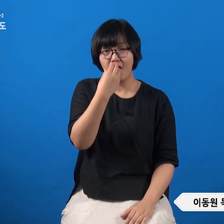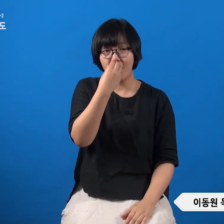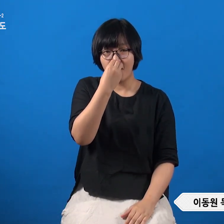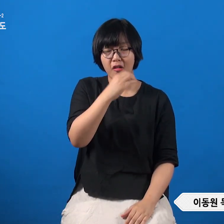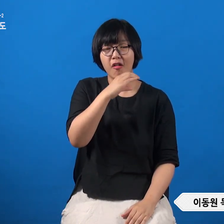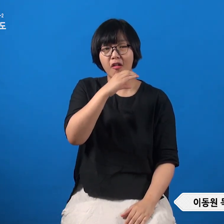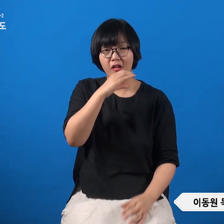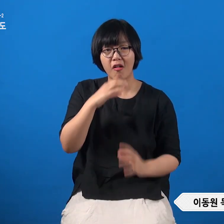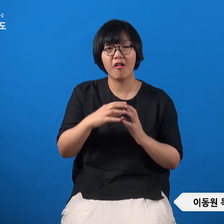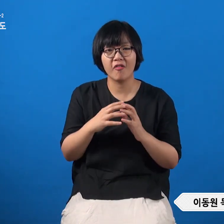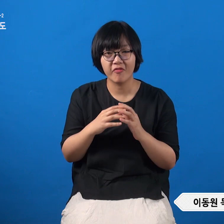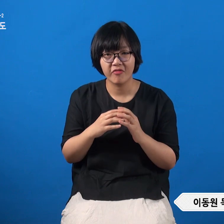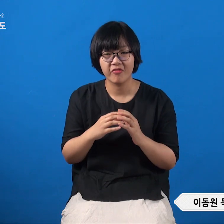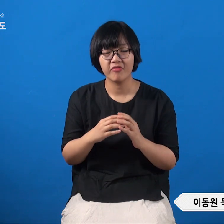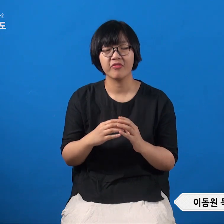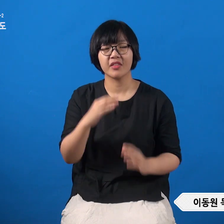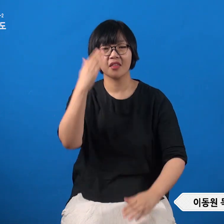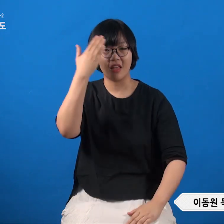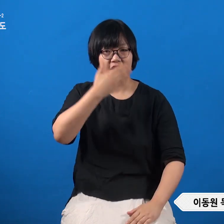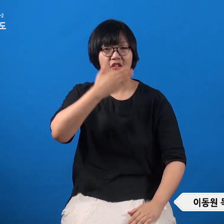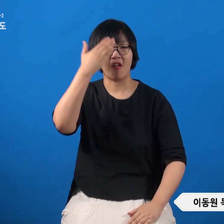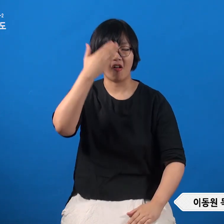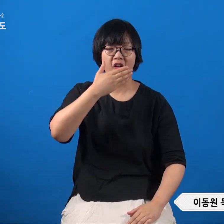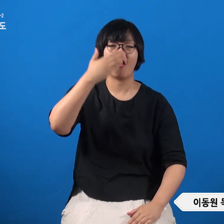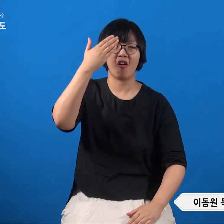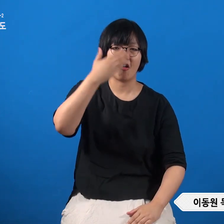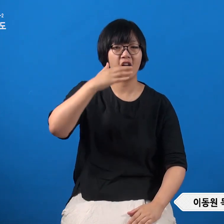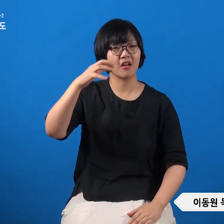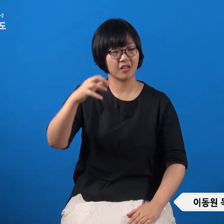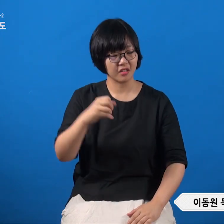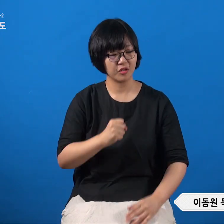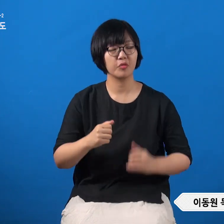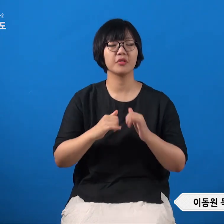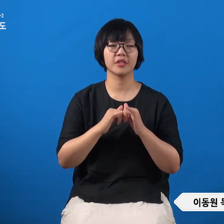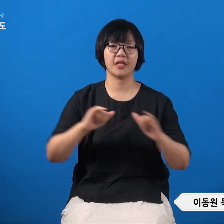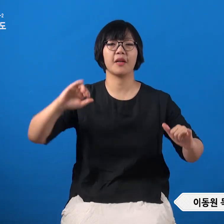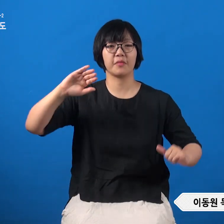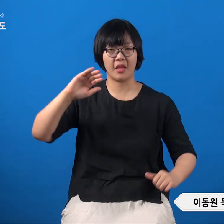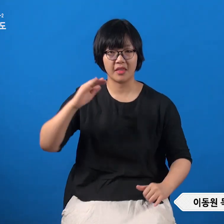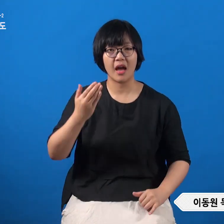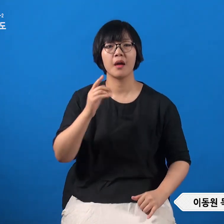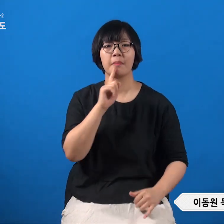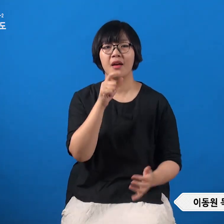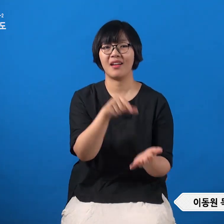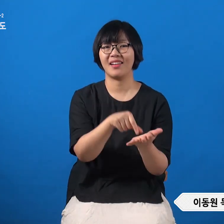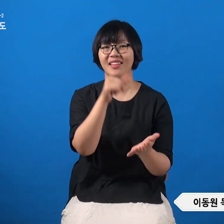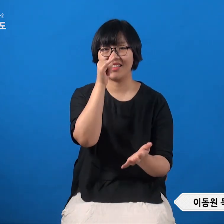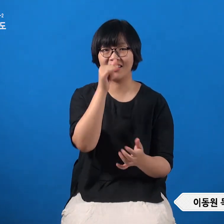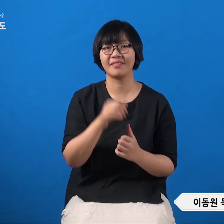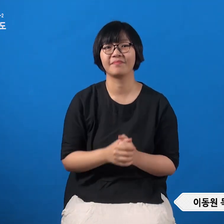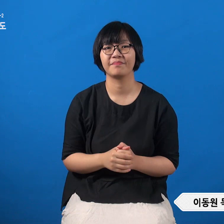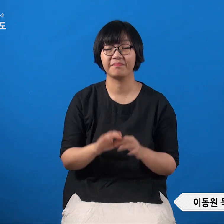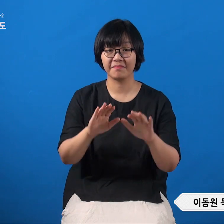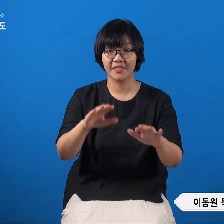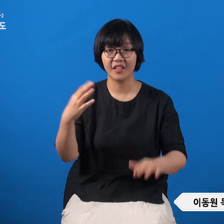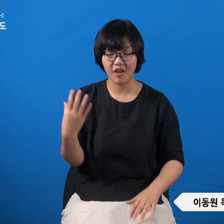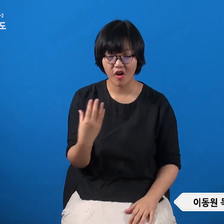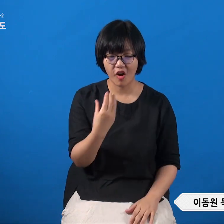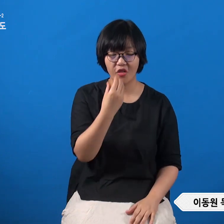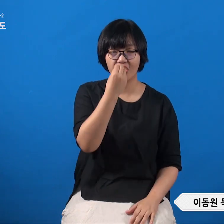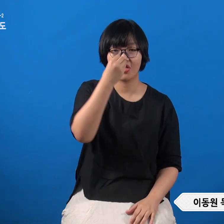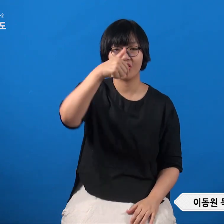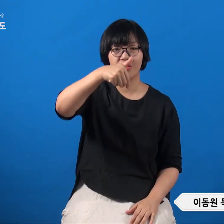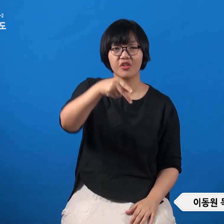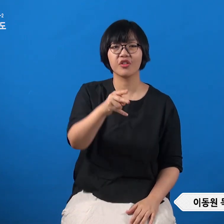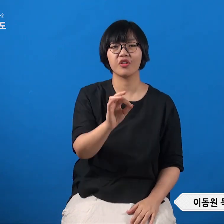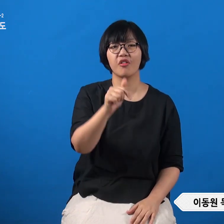단어가 나옵니다. 경건, 단정함으로 기도하는 사람이 된다고 가르칩니다. 이 경건이라는 것은 하나님을